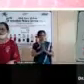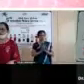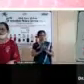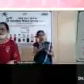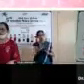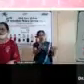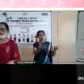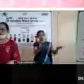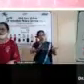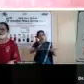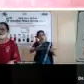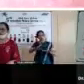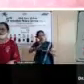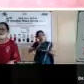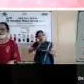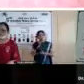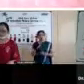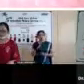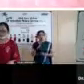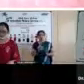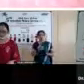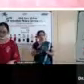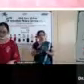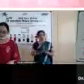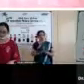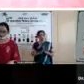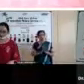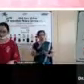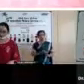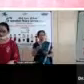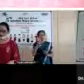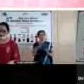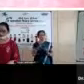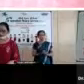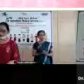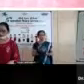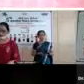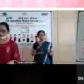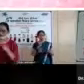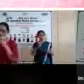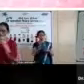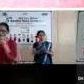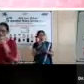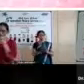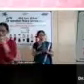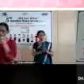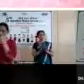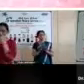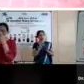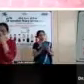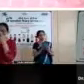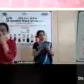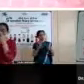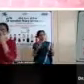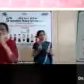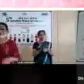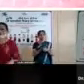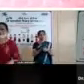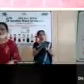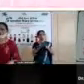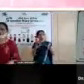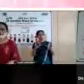स्वागत एवं अभिनंदन करता हूं। मैं सबसे पहले माननीय मंत्री जी का आभार व्यक्त करता हूं, जिन्होंने अपने अत्यधिक व्यस्त कार्यक्रम के